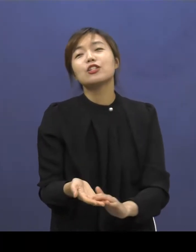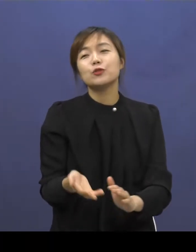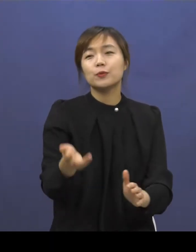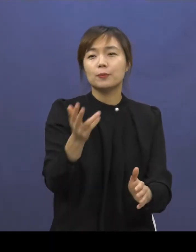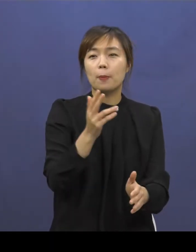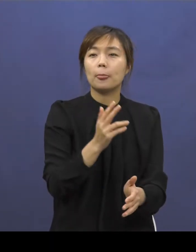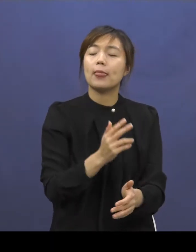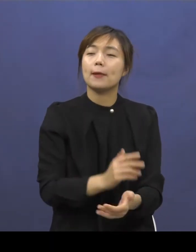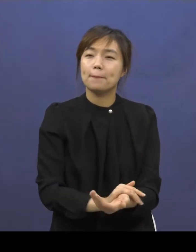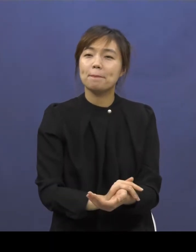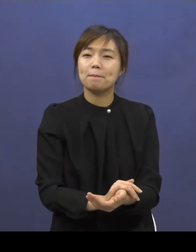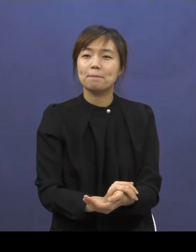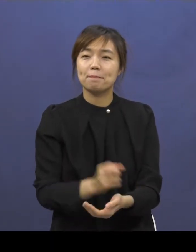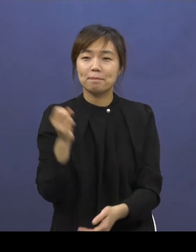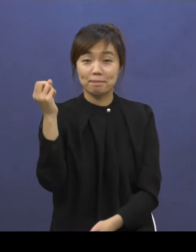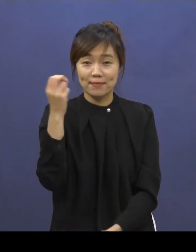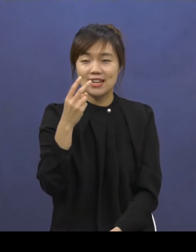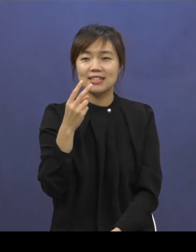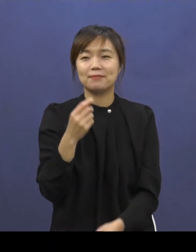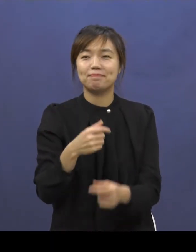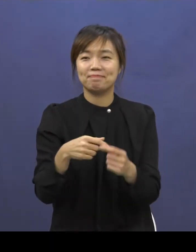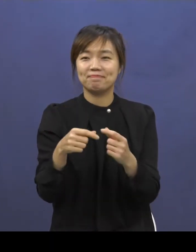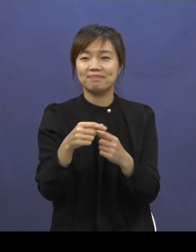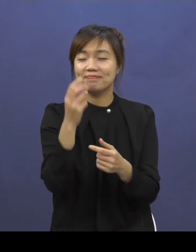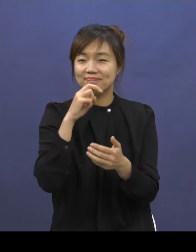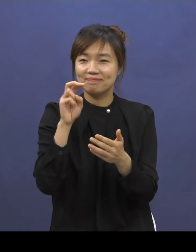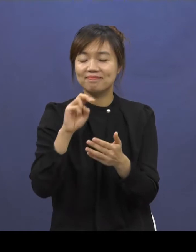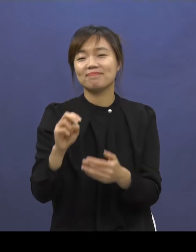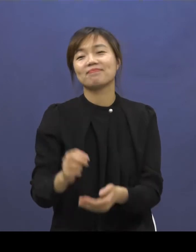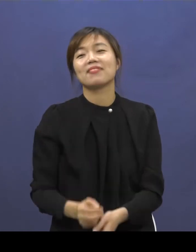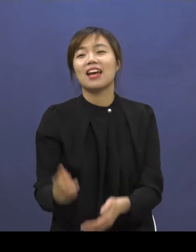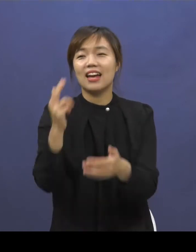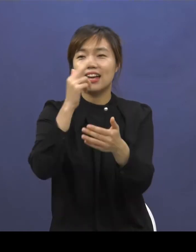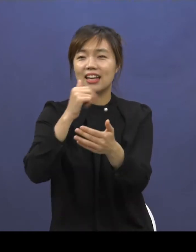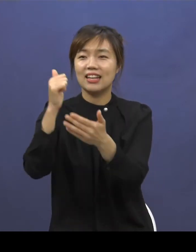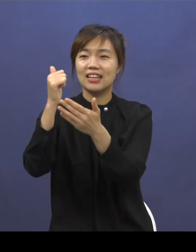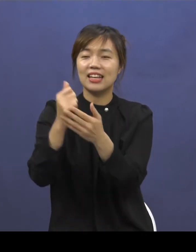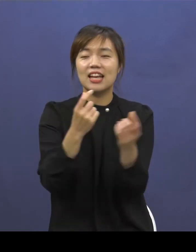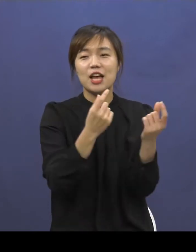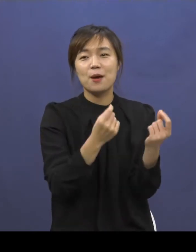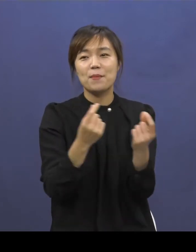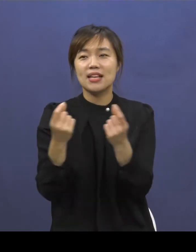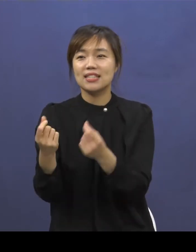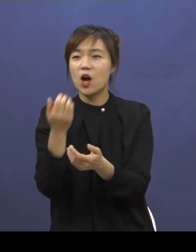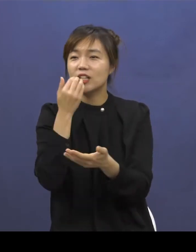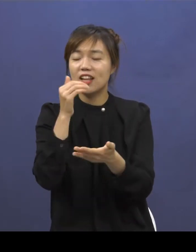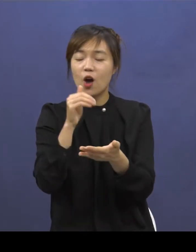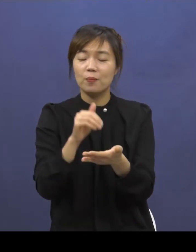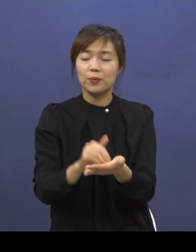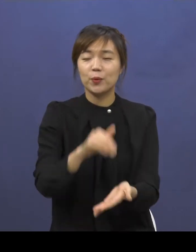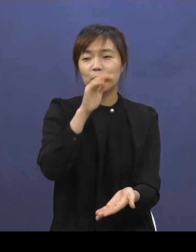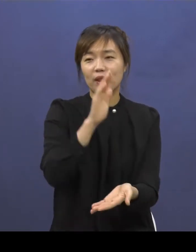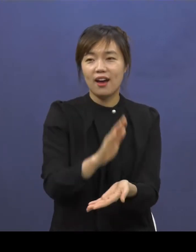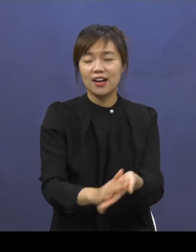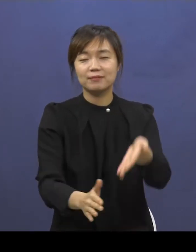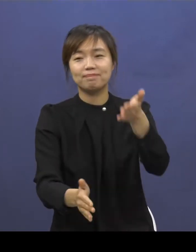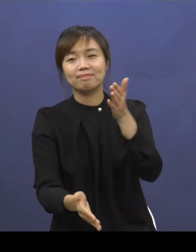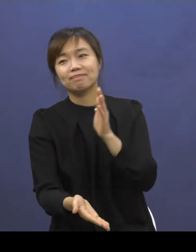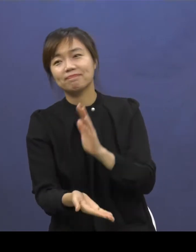한 번 더 주님 같은 반석은 없구나 주님 같은 반석은 없도다